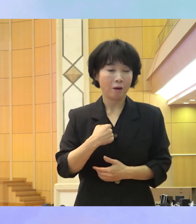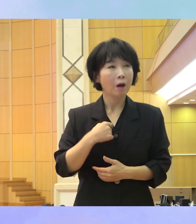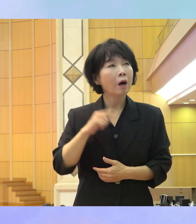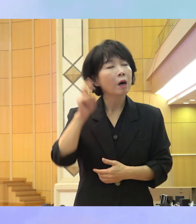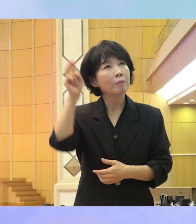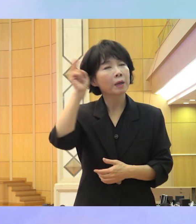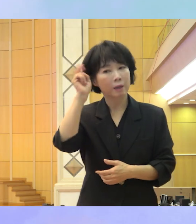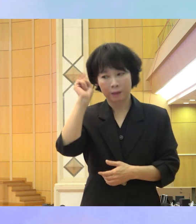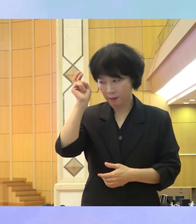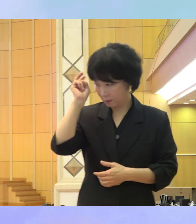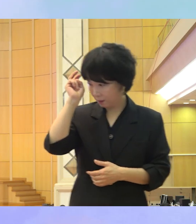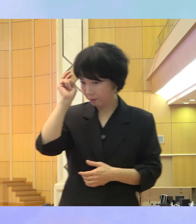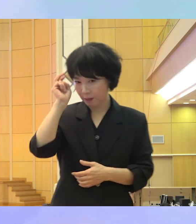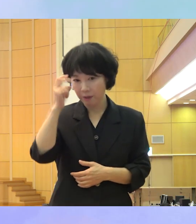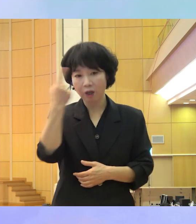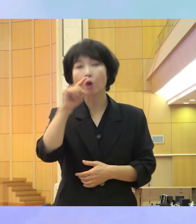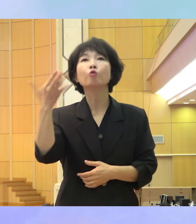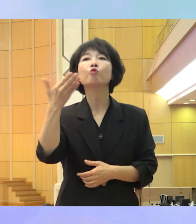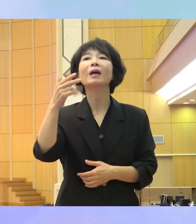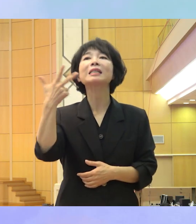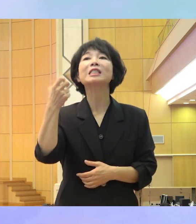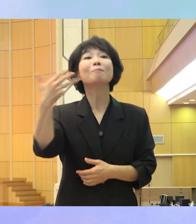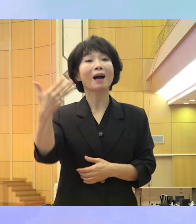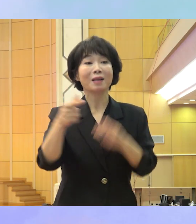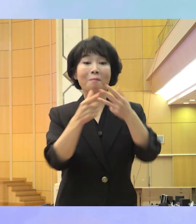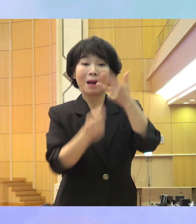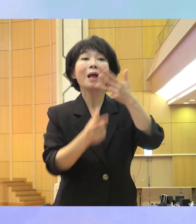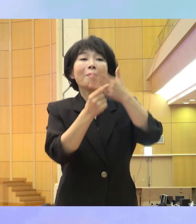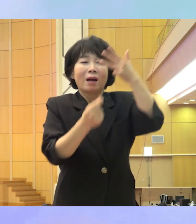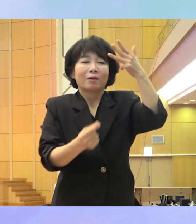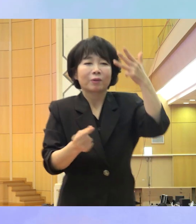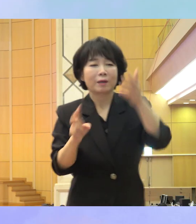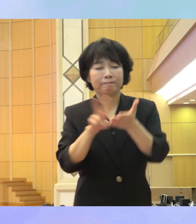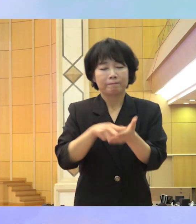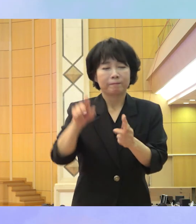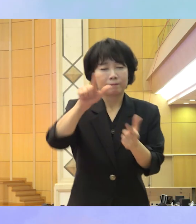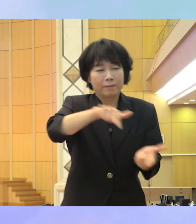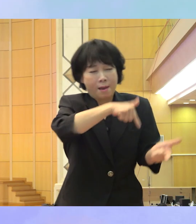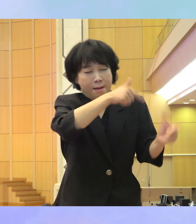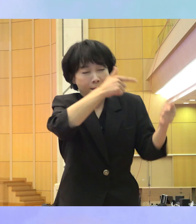아마 78년도 11월 달인 걸로 기억합니다. 기도하다가